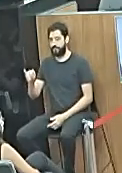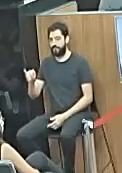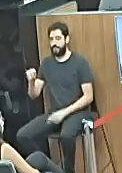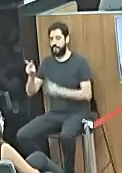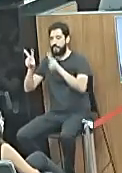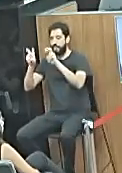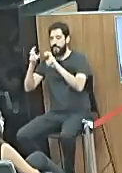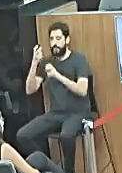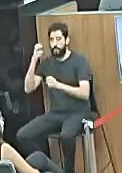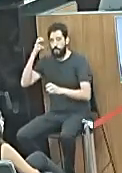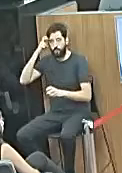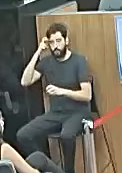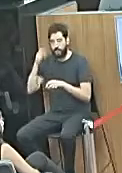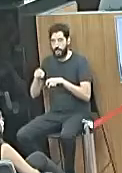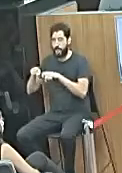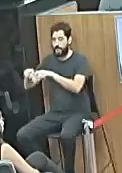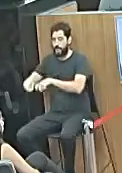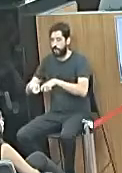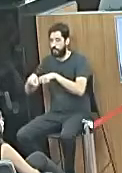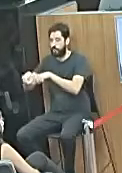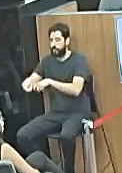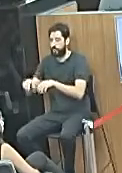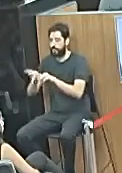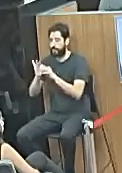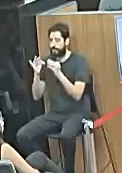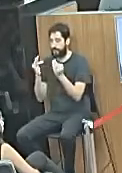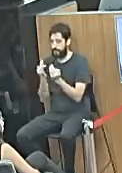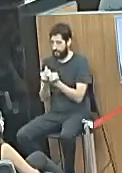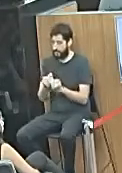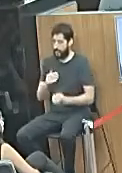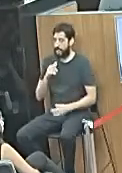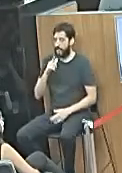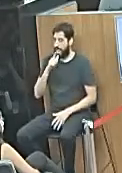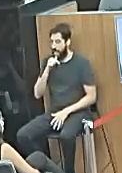agricultura familiar e águas